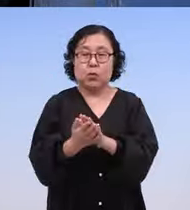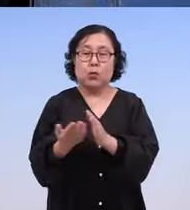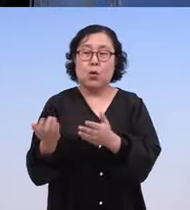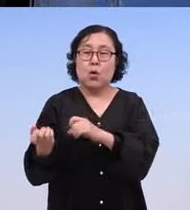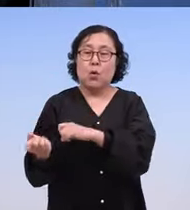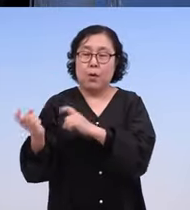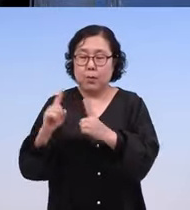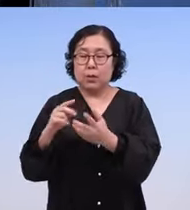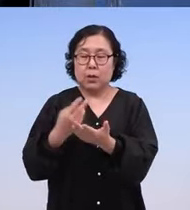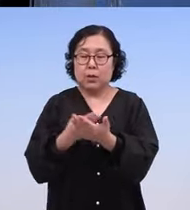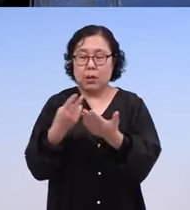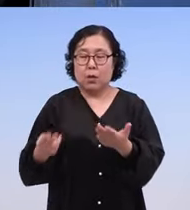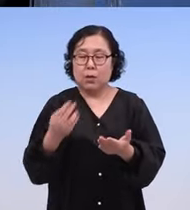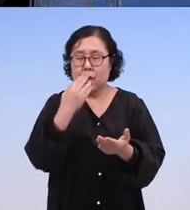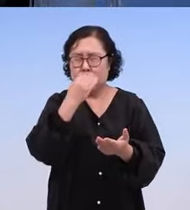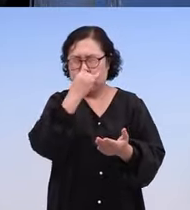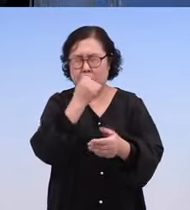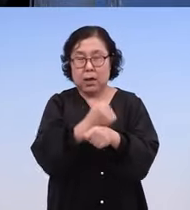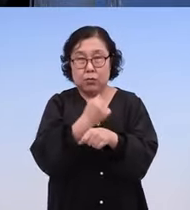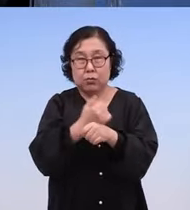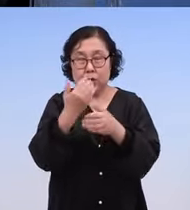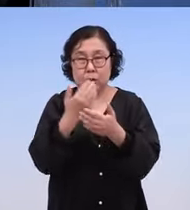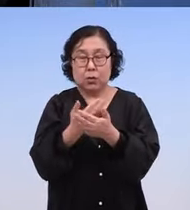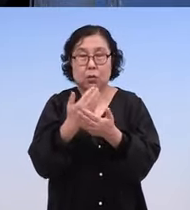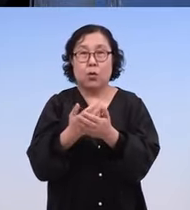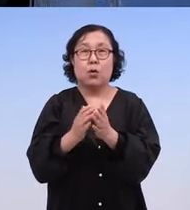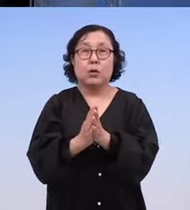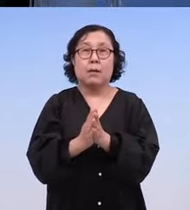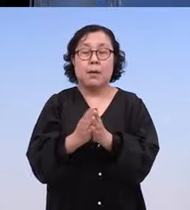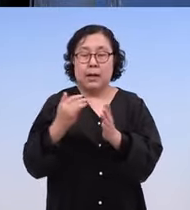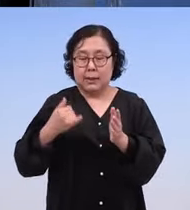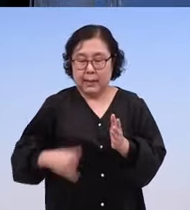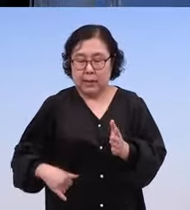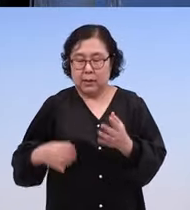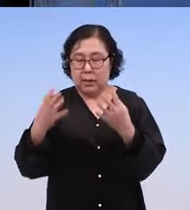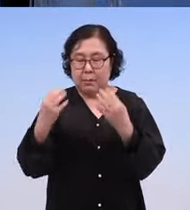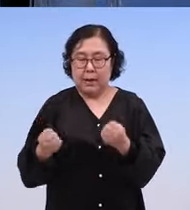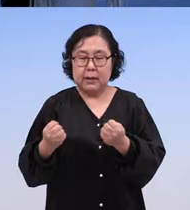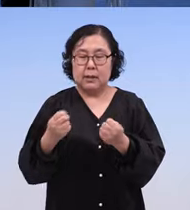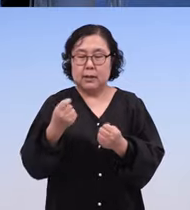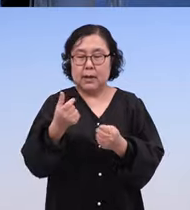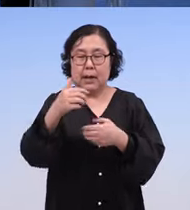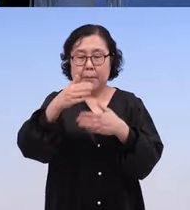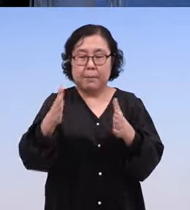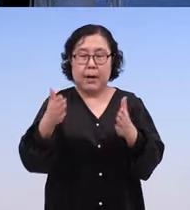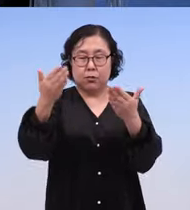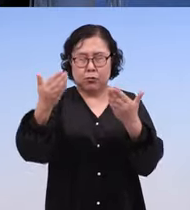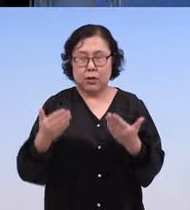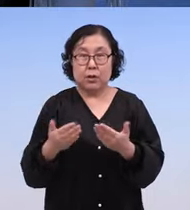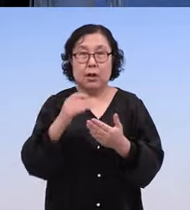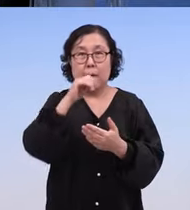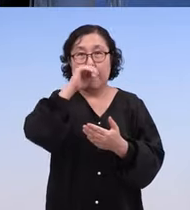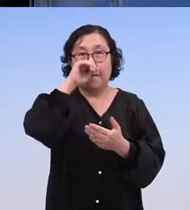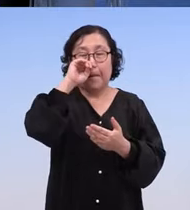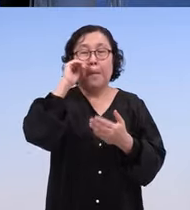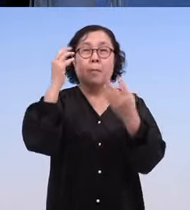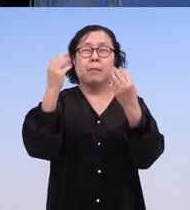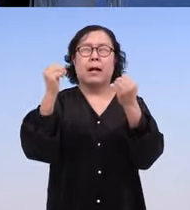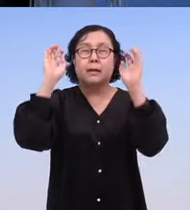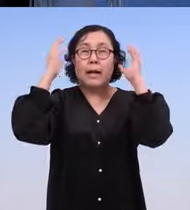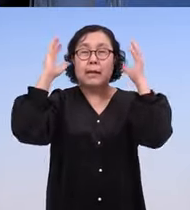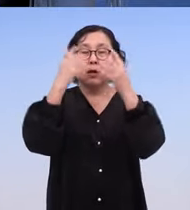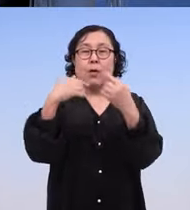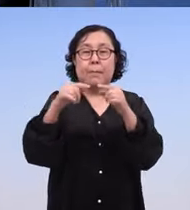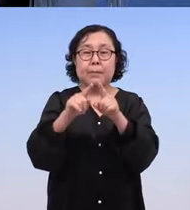해주셔서 감사드리고, 유아부 예꼬들과 자녀들이 많은 다락방을 허락해 주셔서 한두 명이 아닌 수십